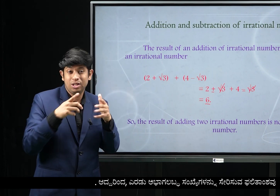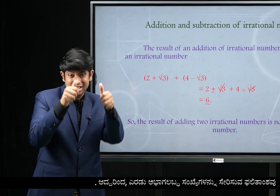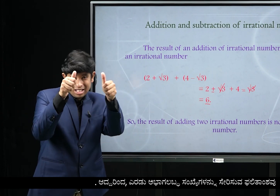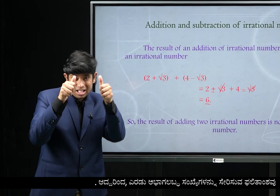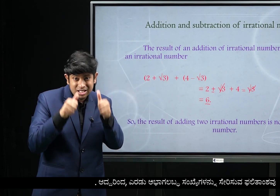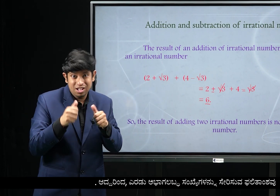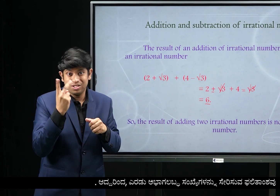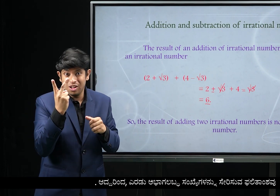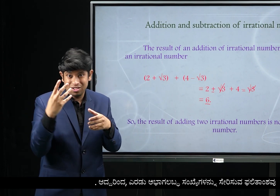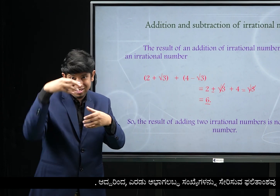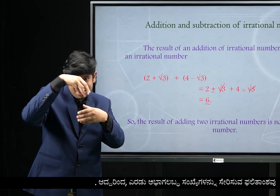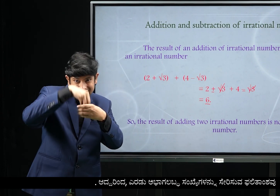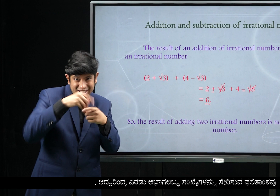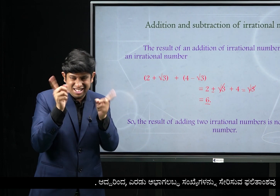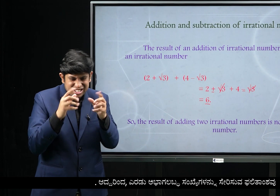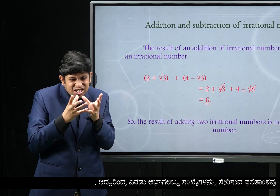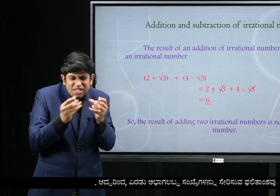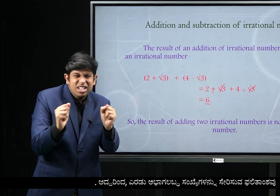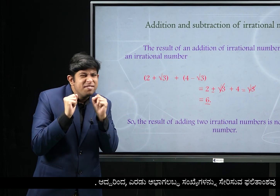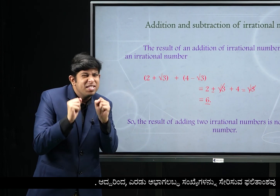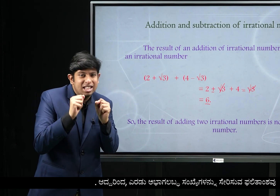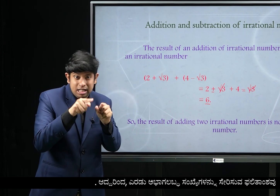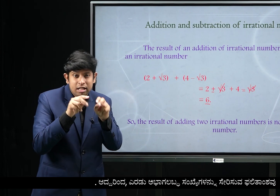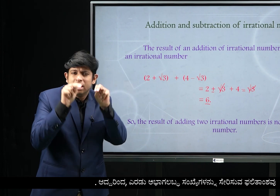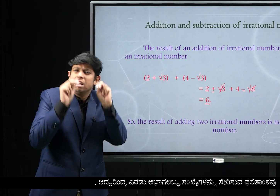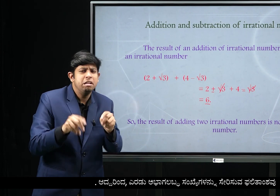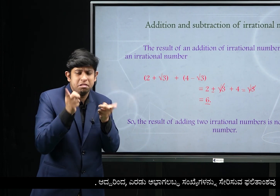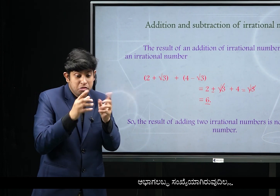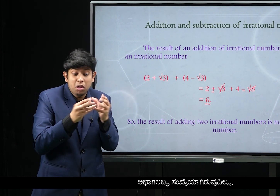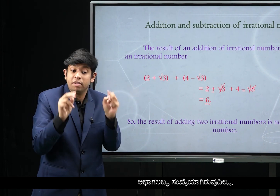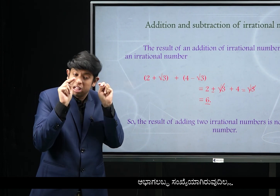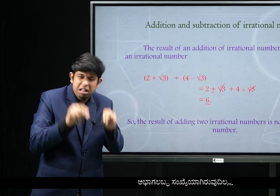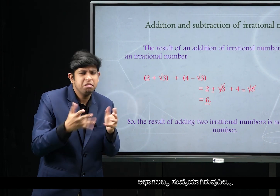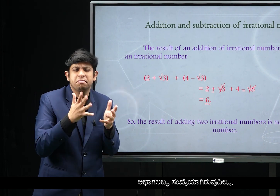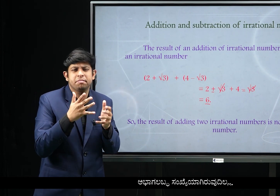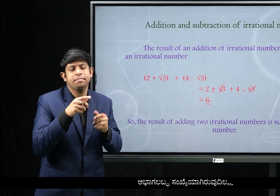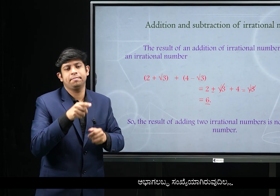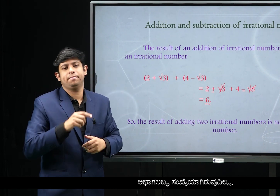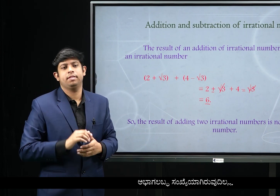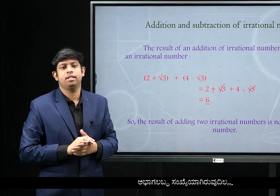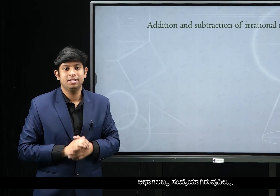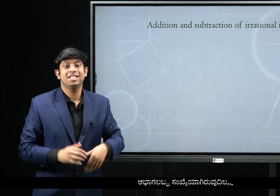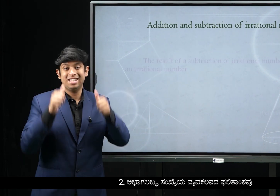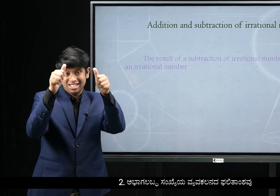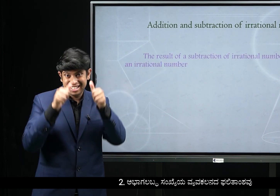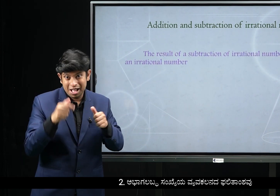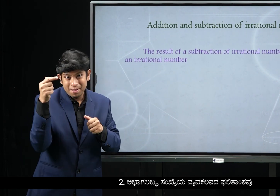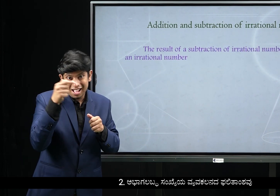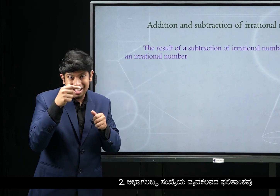ಆದ್ದರಿಂದ ಎರಡೂ ಅಭಾಗಲಬ್ಧ ಸಂಖ್ಯೆಗಳನ್ನು ಸೇರಿಸುವ ಫಲಿತಾಂಶವು ಅಭಾಗಲಬ್ಧ ಸಂಖ್ಯೆಯಾಗಿರುವುದಿಲ್ಲ. ಅಭಾಗಲಬ್ಧ